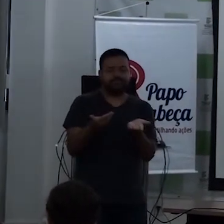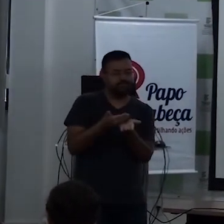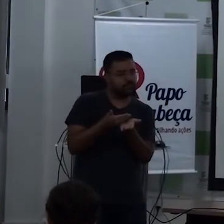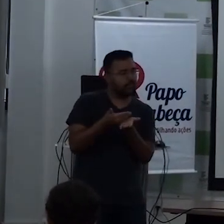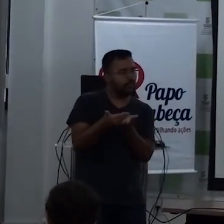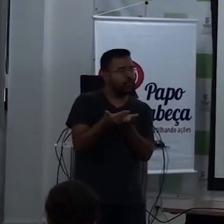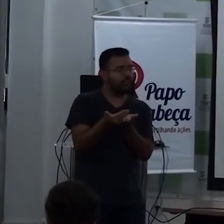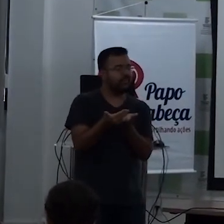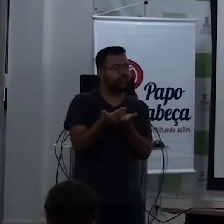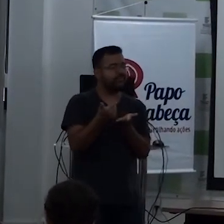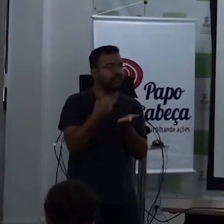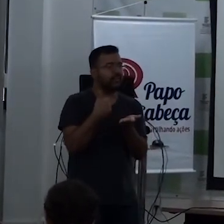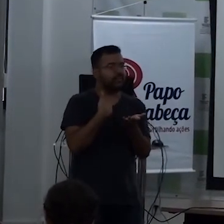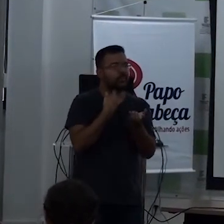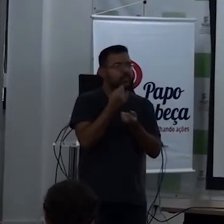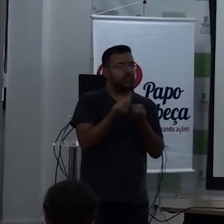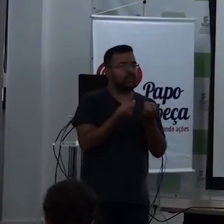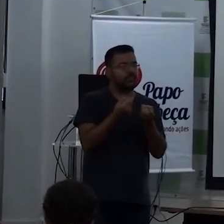começar,